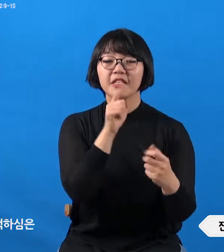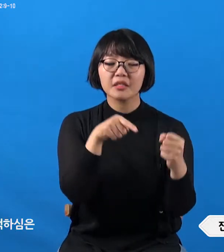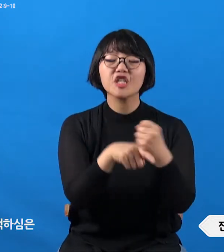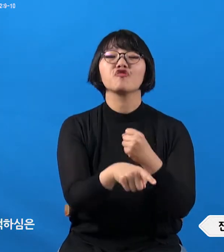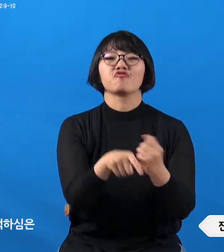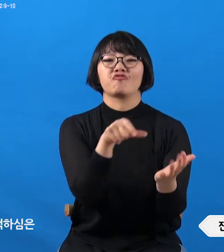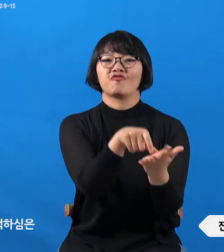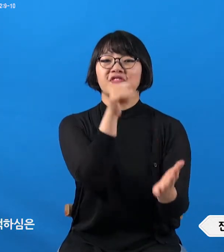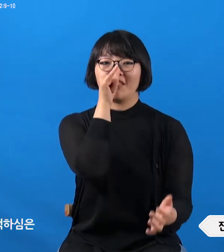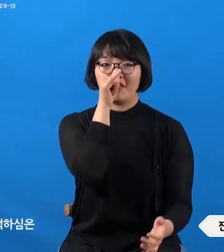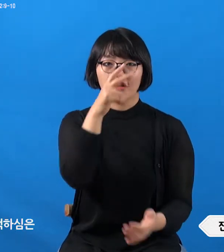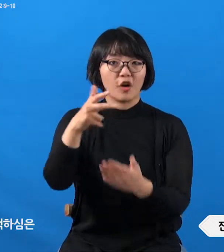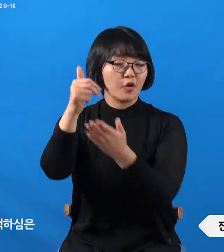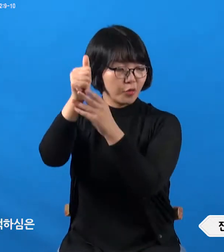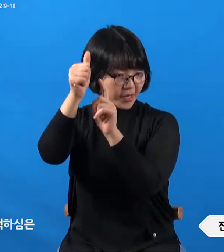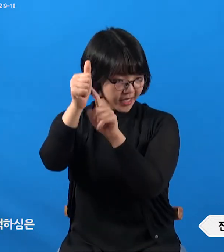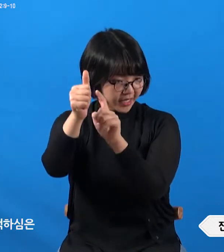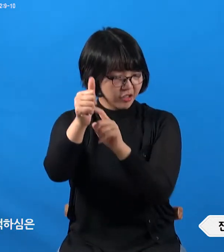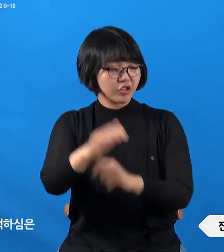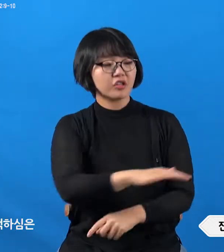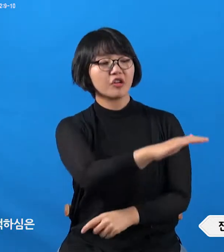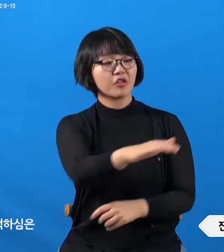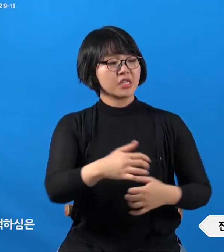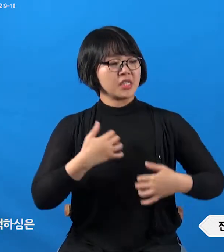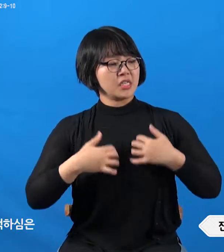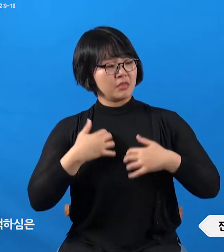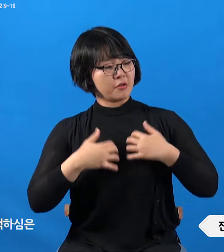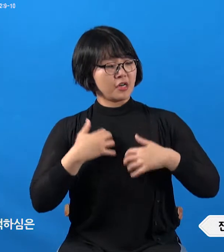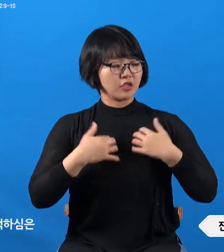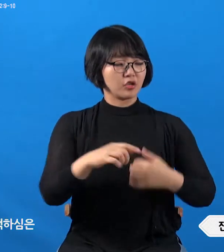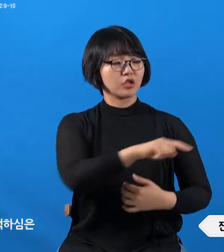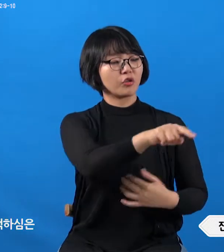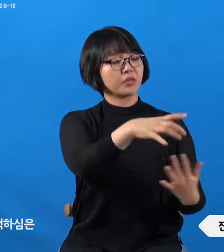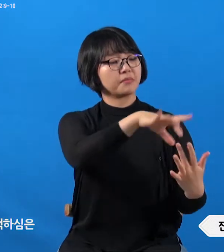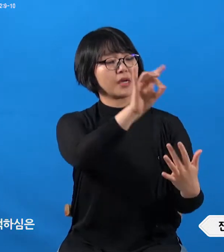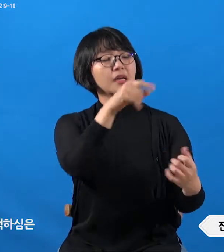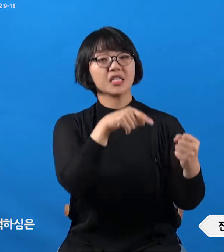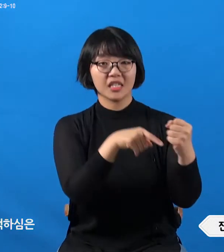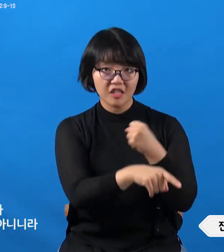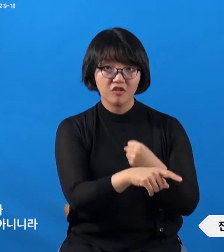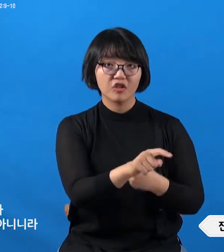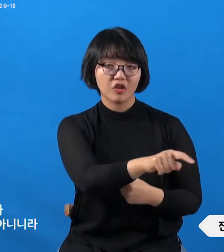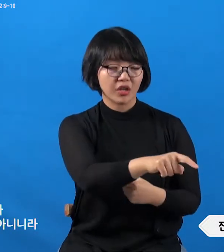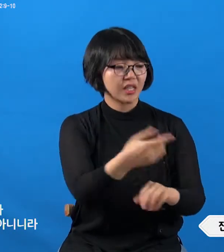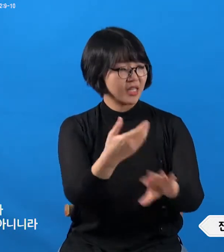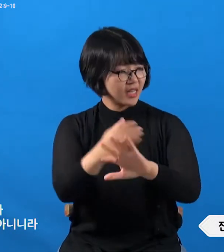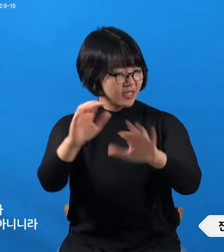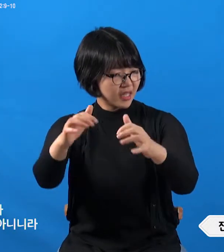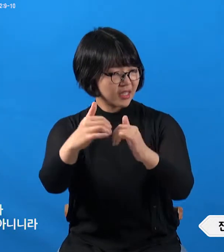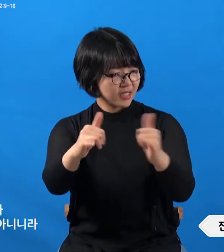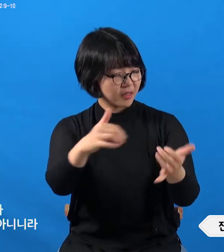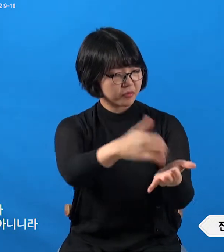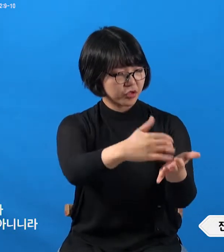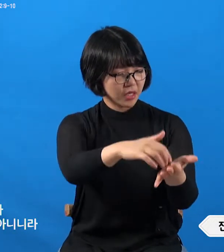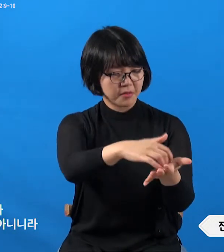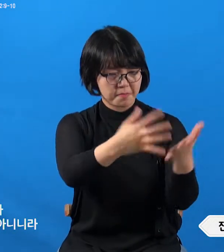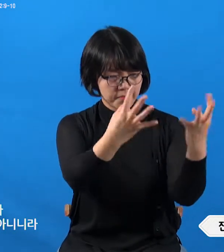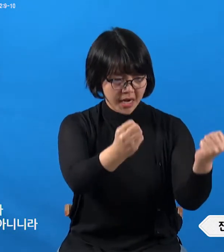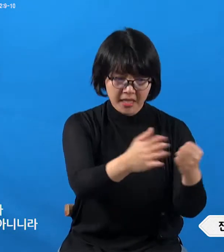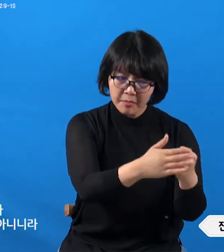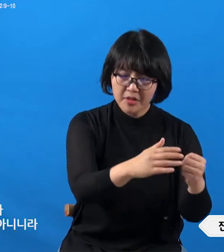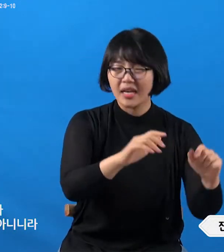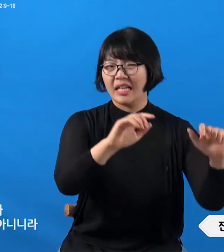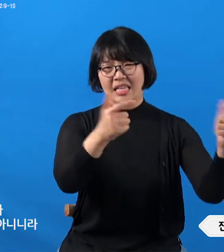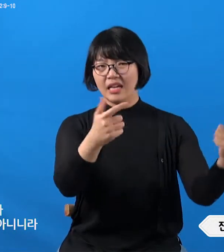그 이유가 등장합니다. 여호와께서 너희를 기뻐하시고 너희를 택하심은 너희가 다른 민족보다 수요가 많기